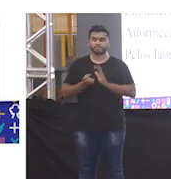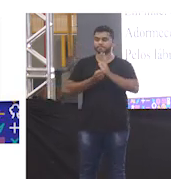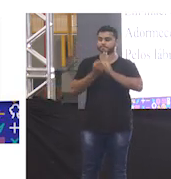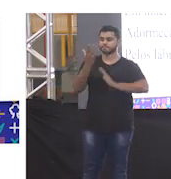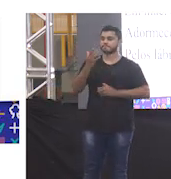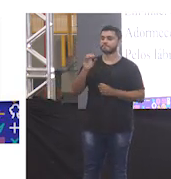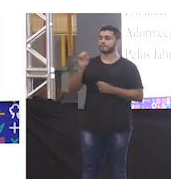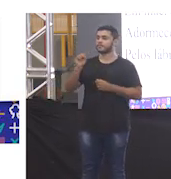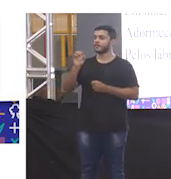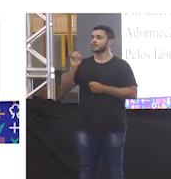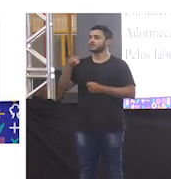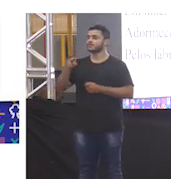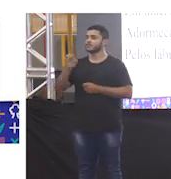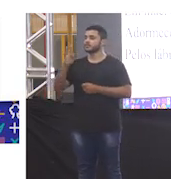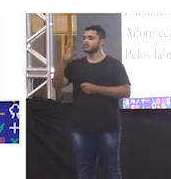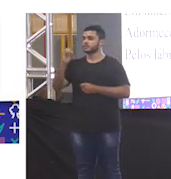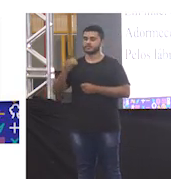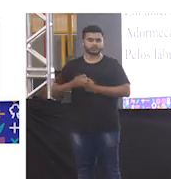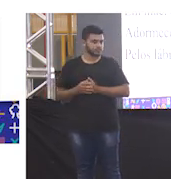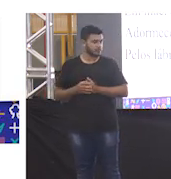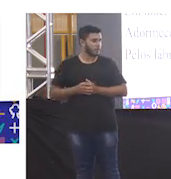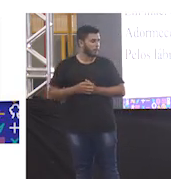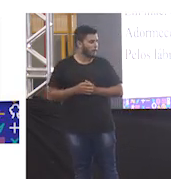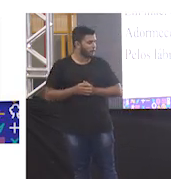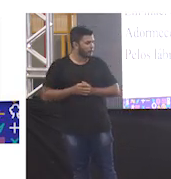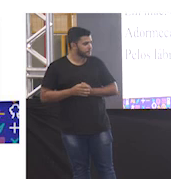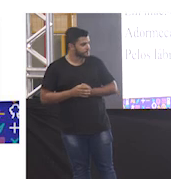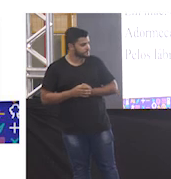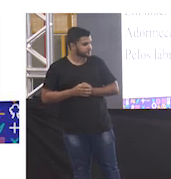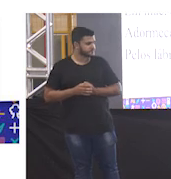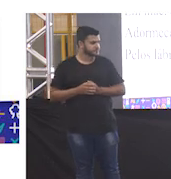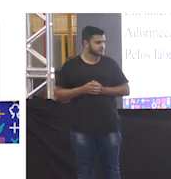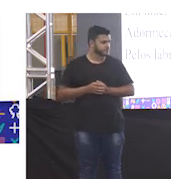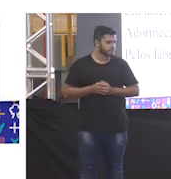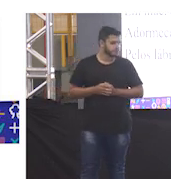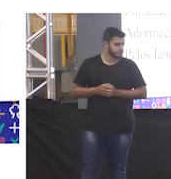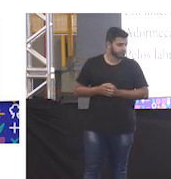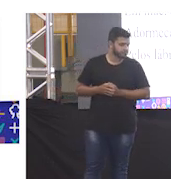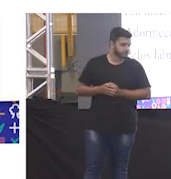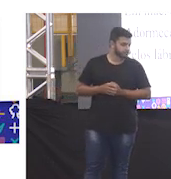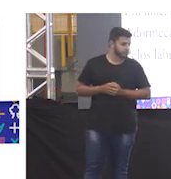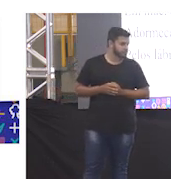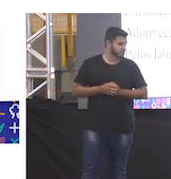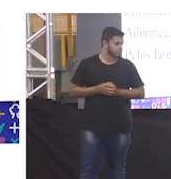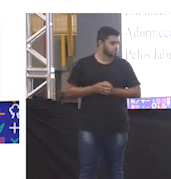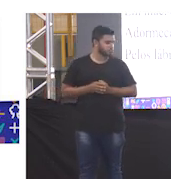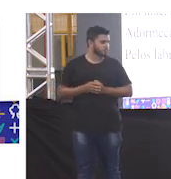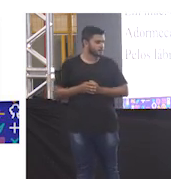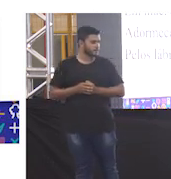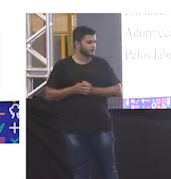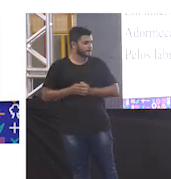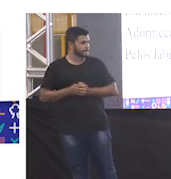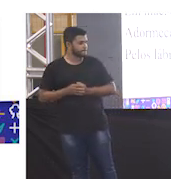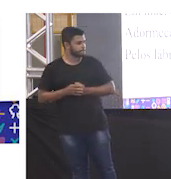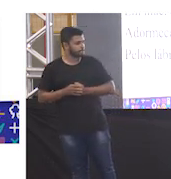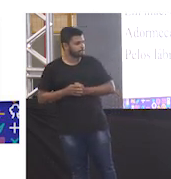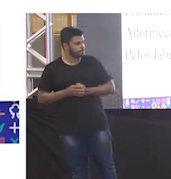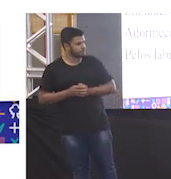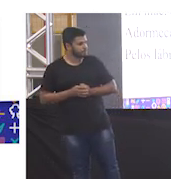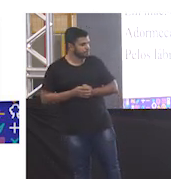Ó páginas da vida que eu amava, rompei-vos, nunca mais, tão